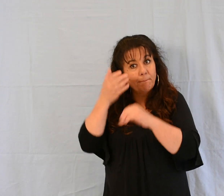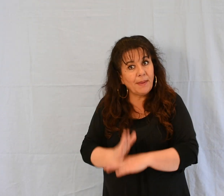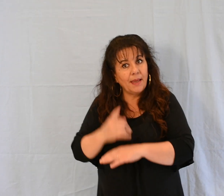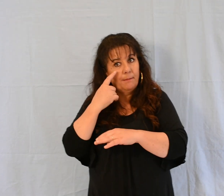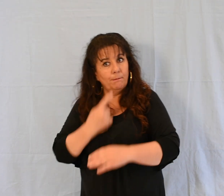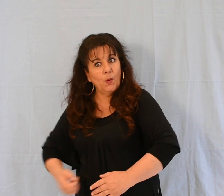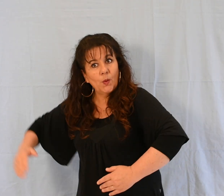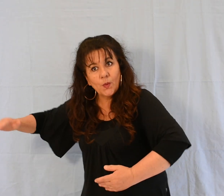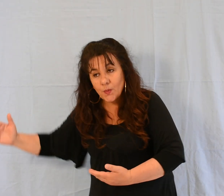arrivé.